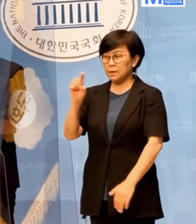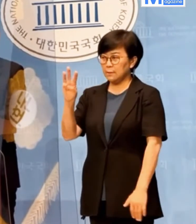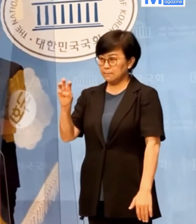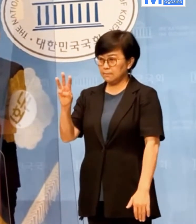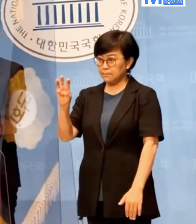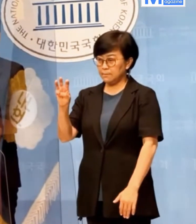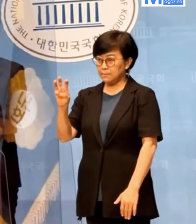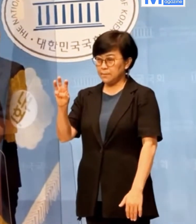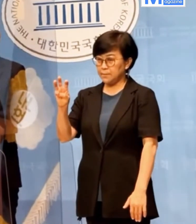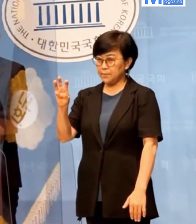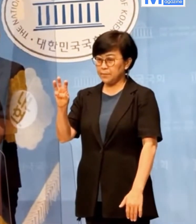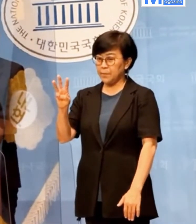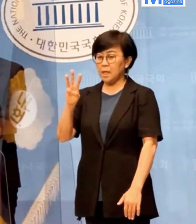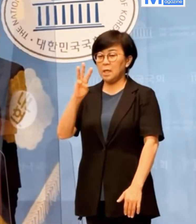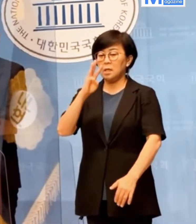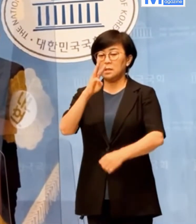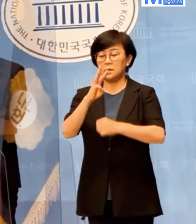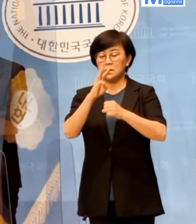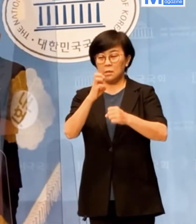33세는